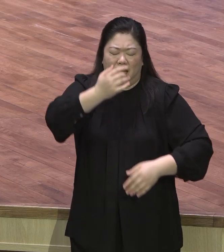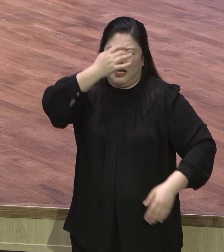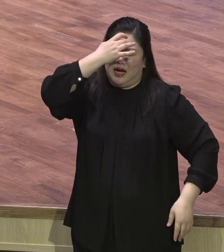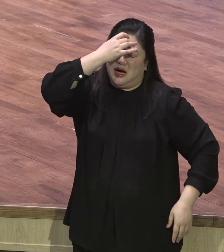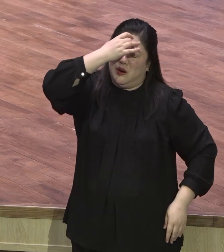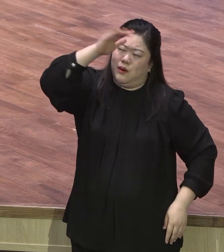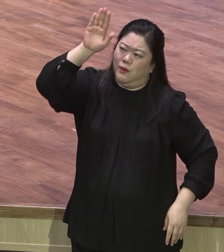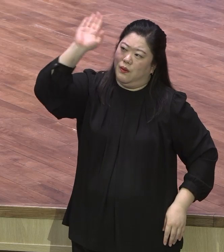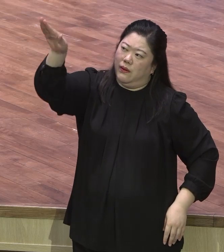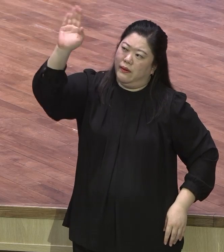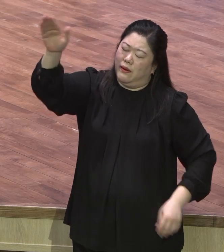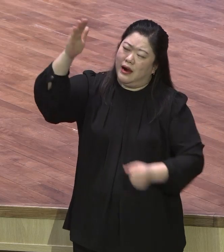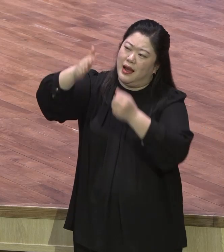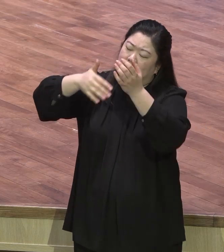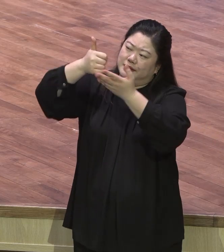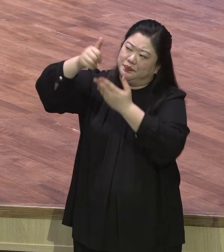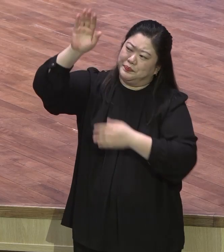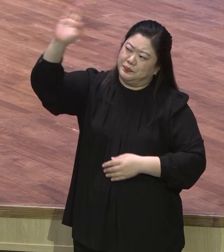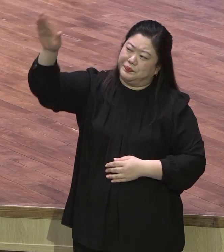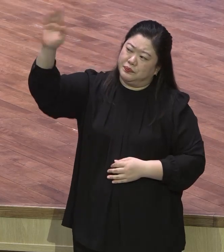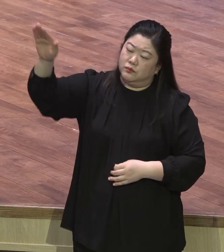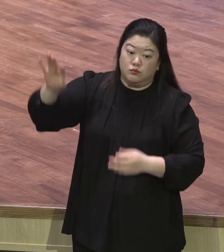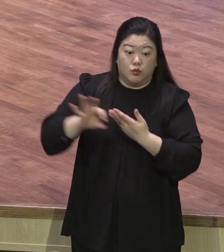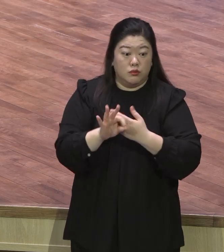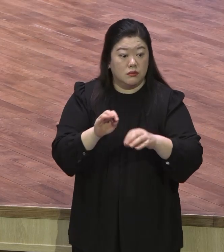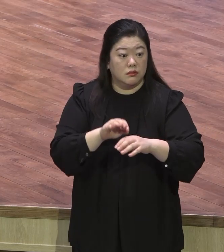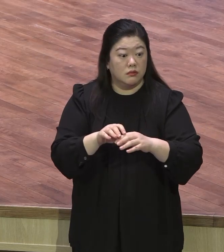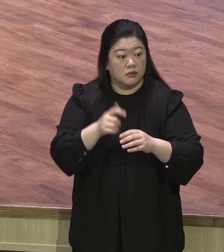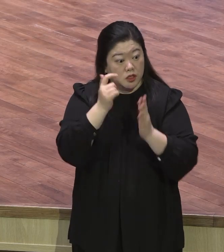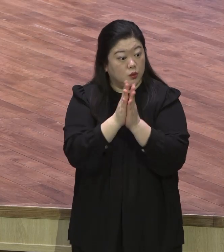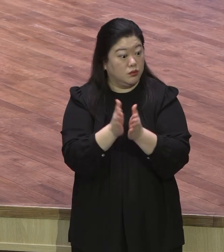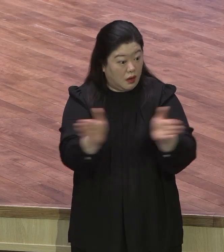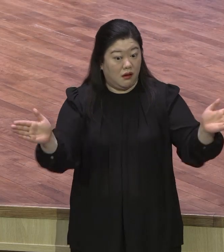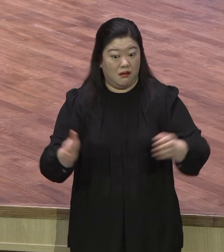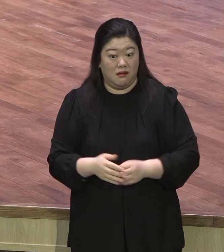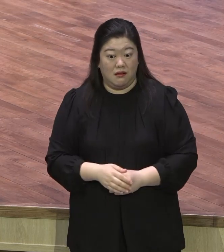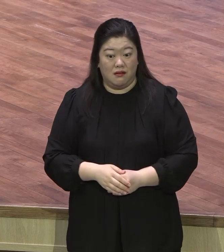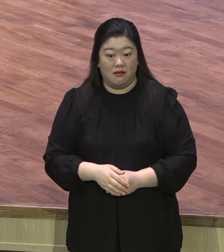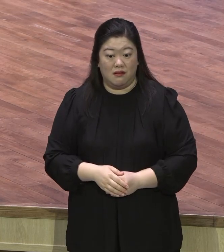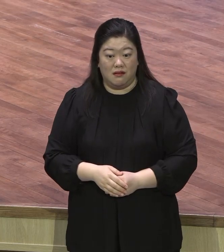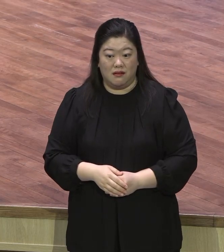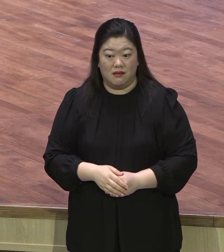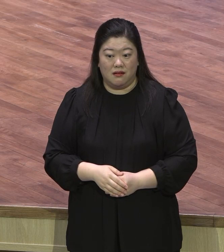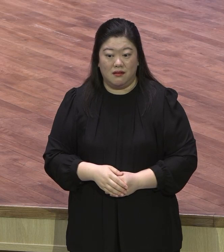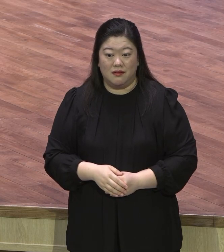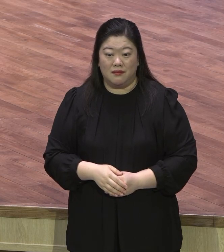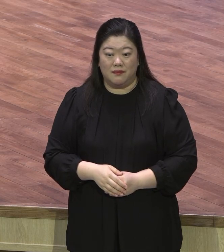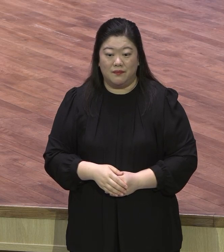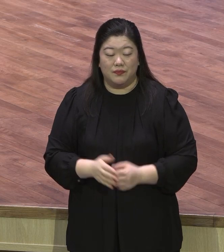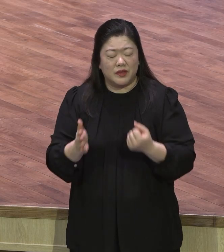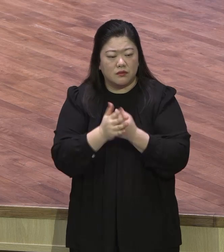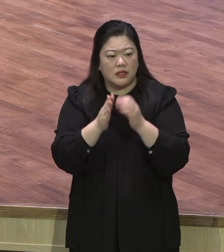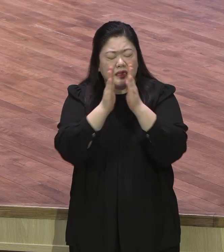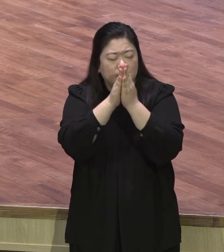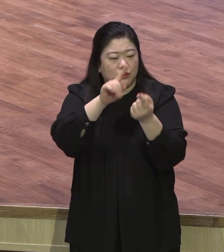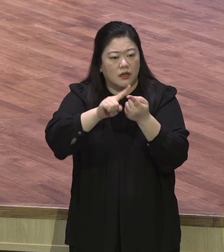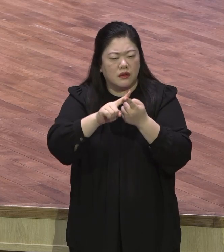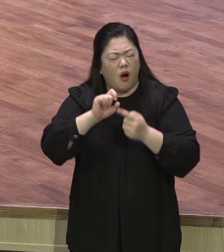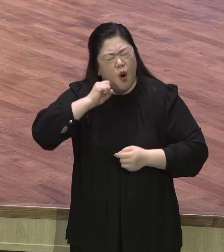좋으신 하나님이에요. 우리처럼 깨끗해지고 이상하게 이기적인 그런 하나님 아니시라고 우리 기준에서 하나님을 오해하면 안 돼요.